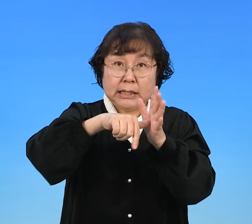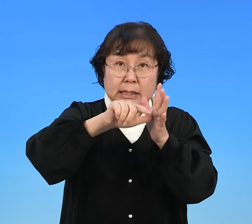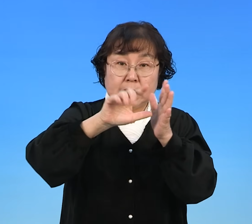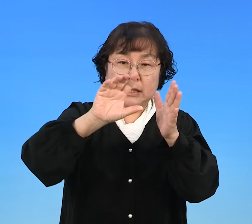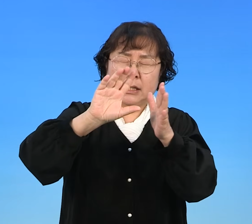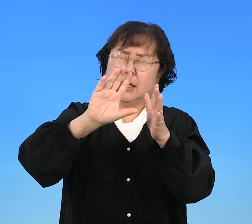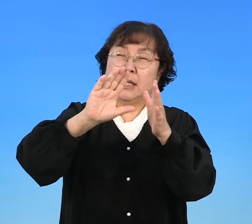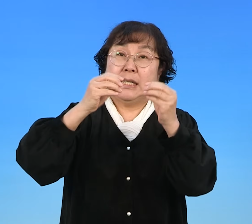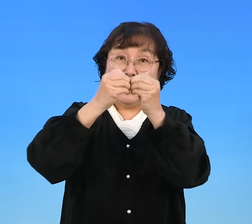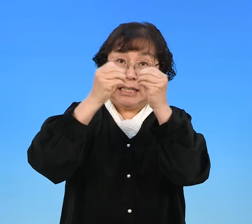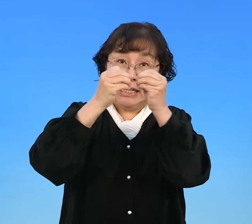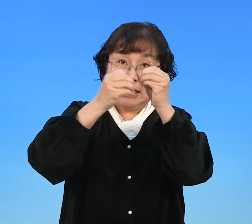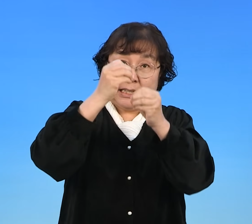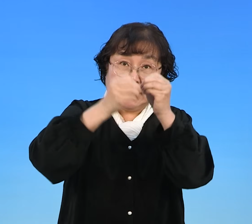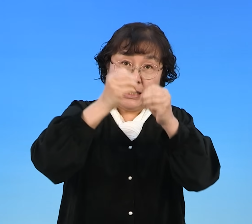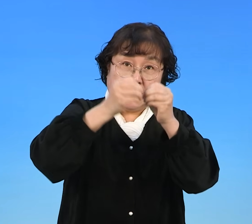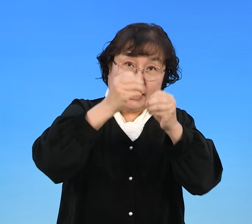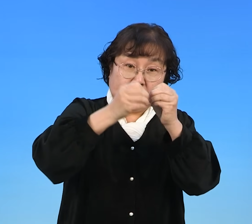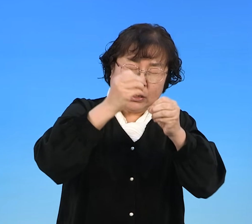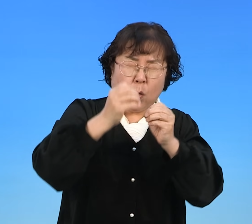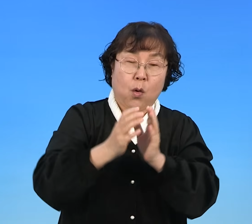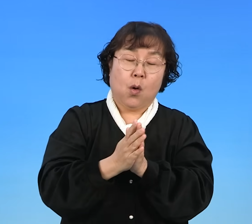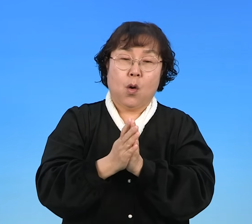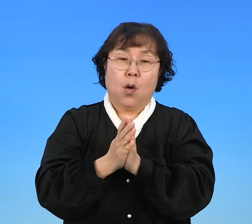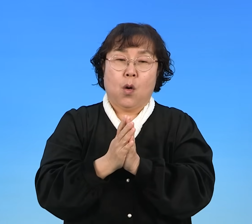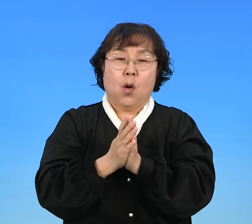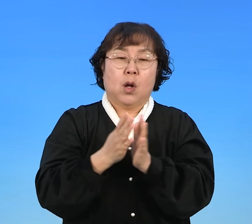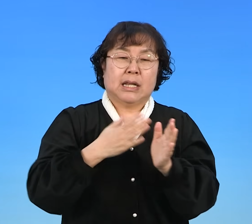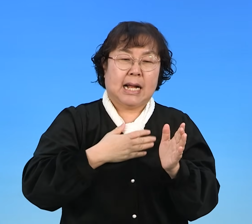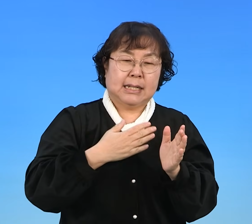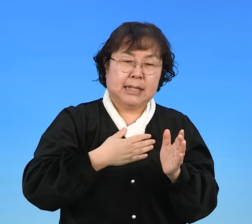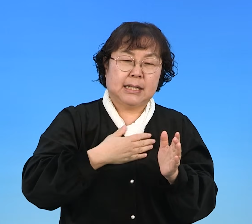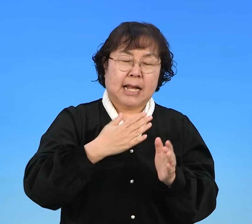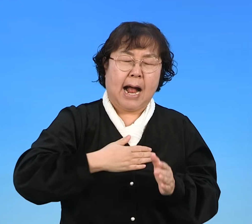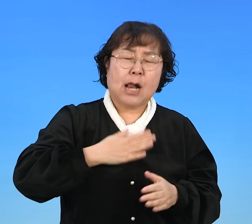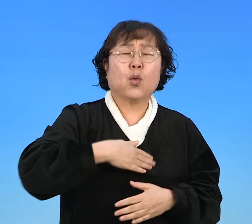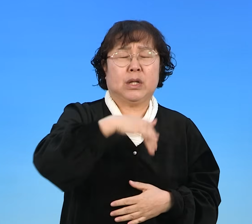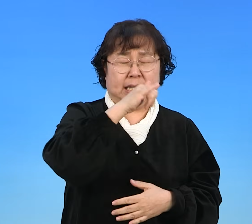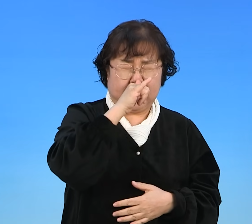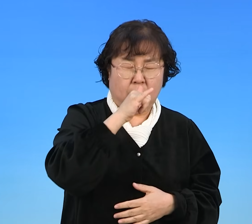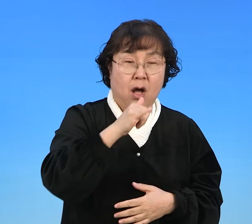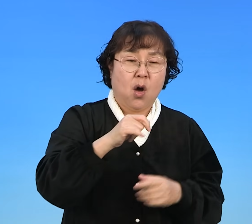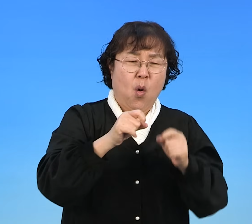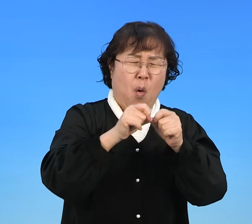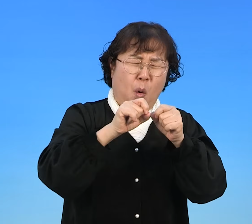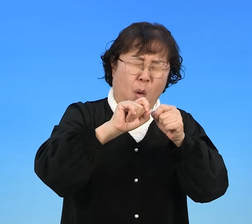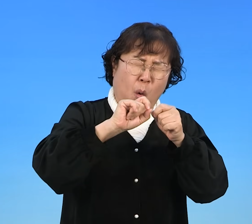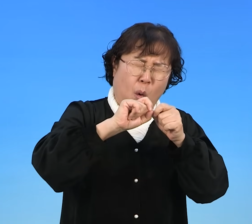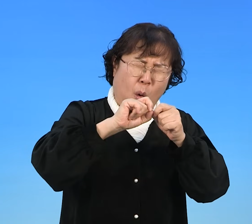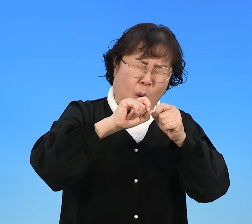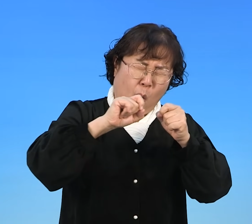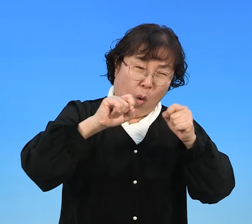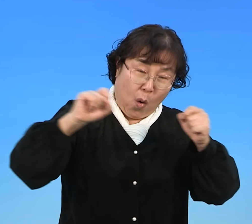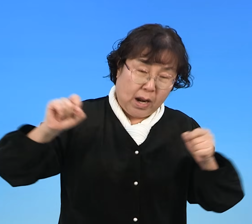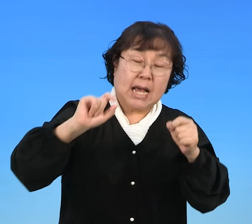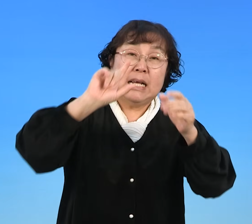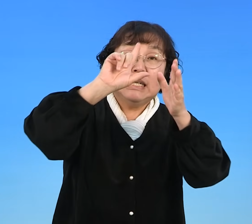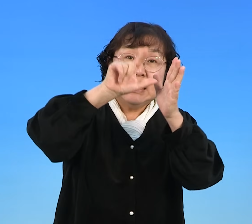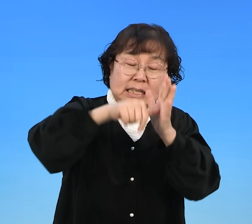이겁니다. 나는 알고 있다. 긴 세월 헛되이 보내고 좋은 의도는